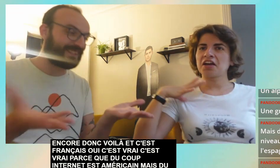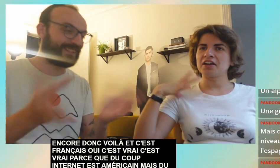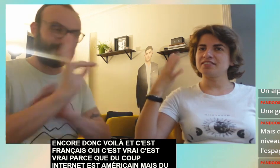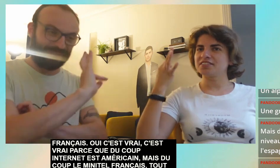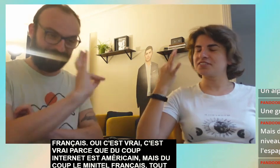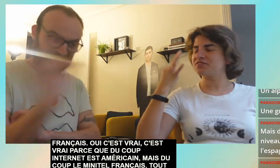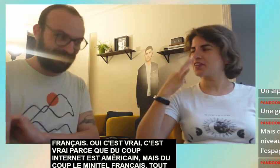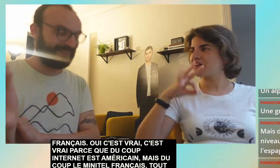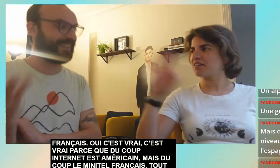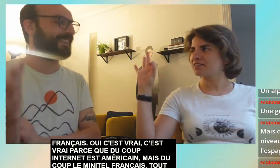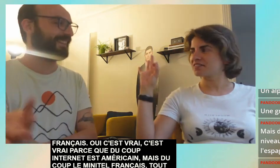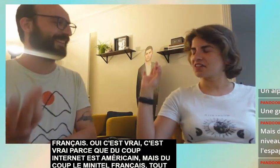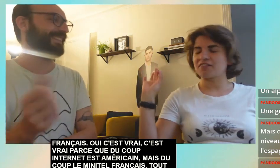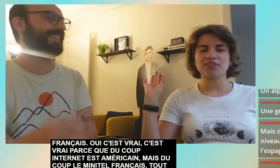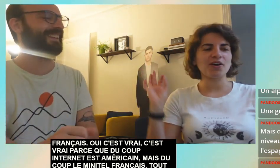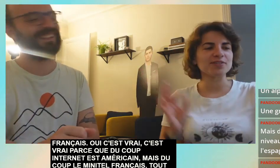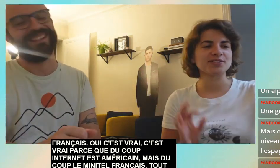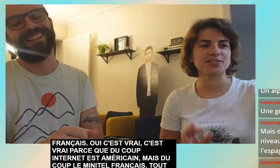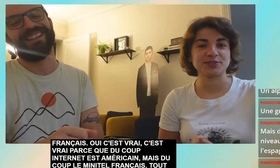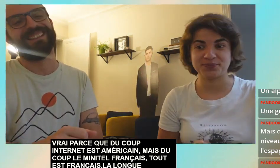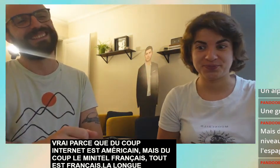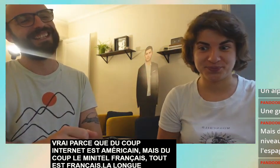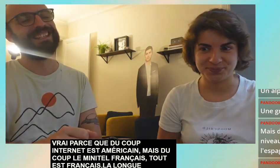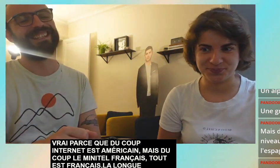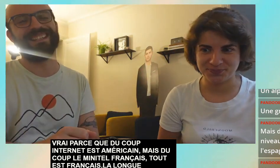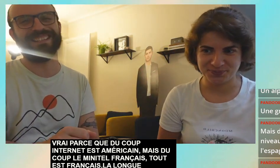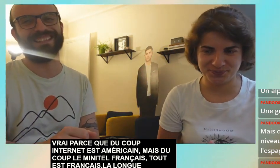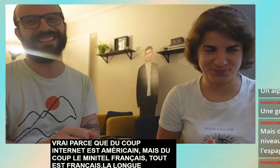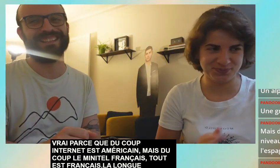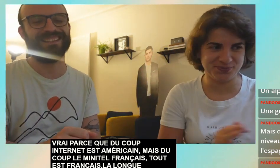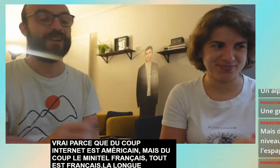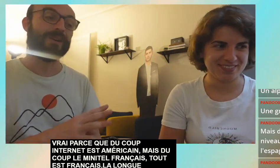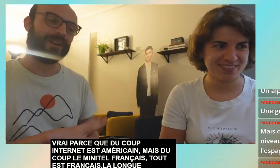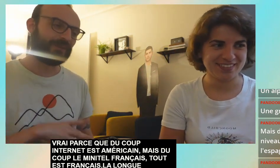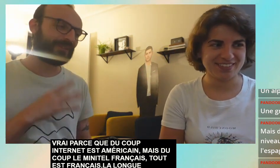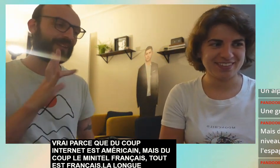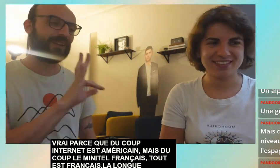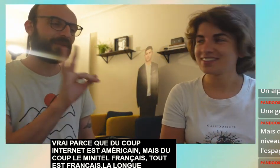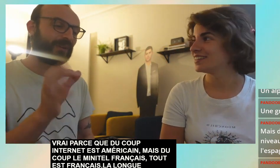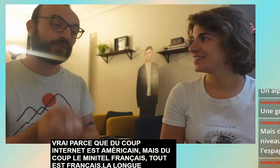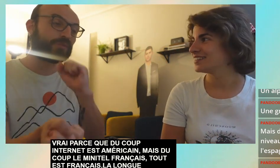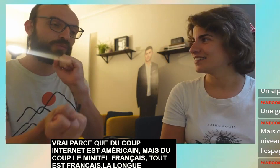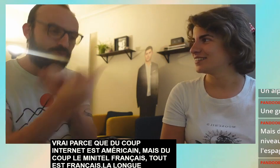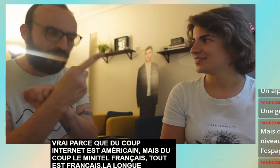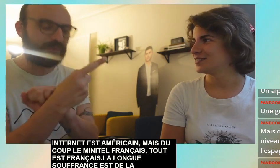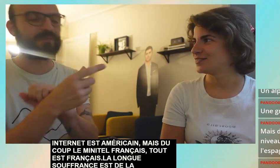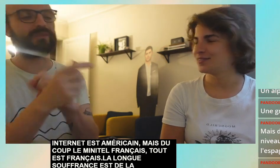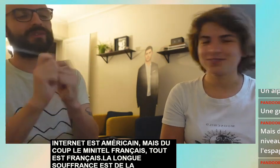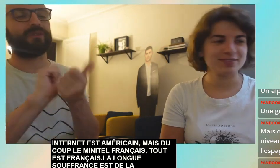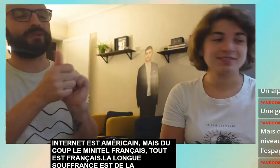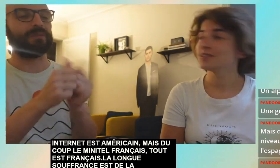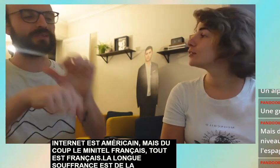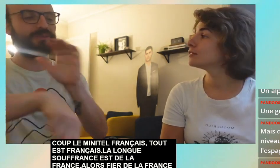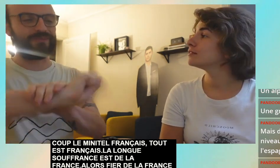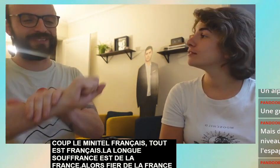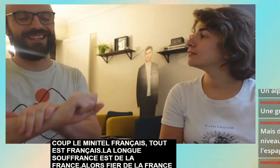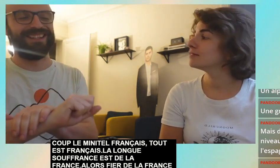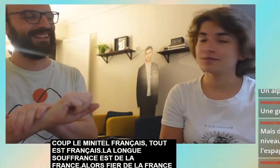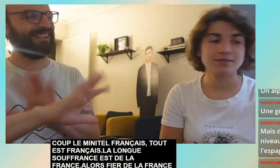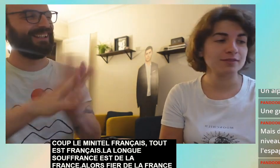signes française. De la France. Alors, fier de la France, sauf au match de foot.